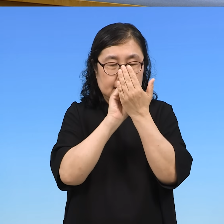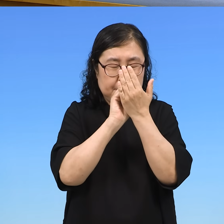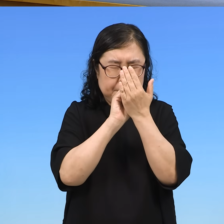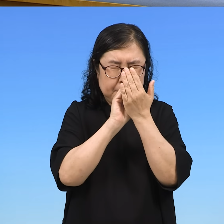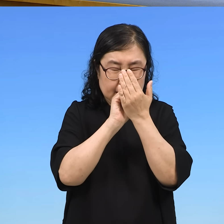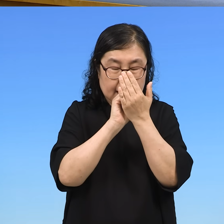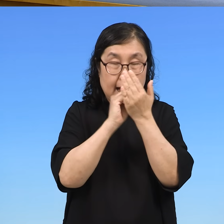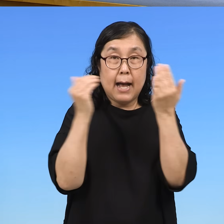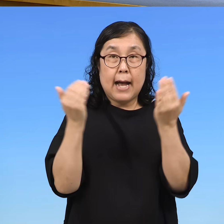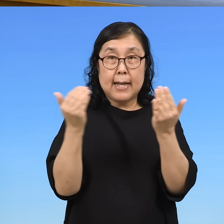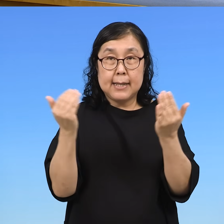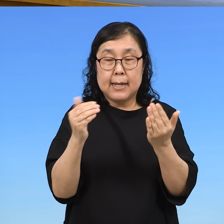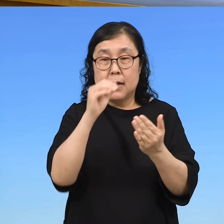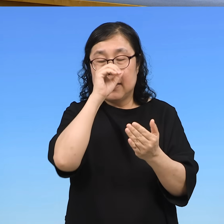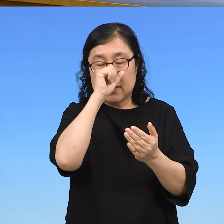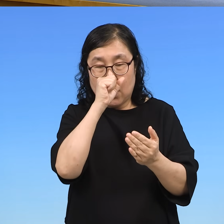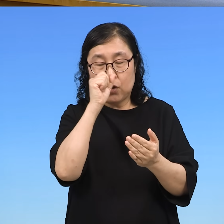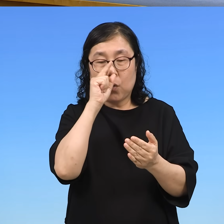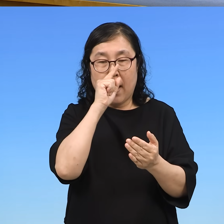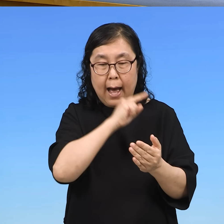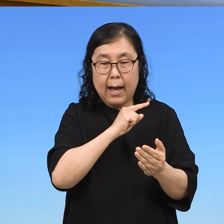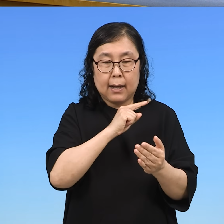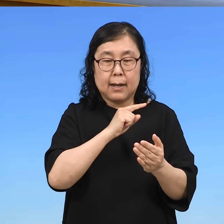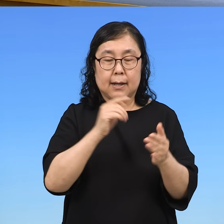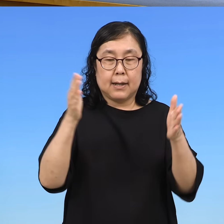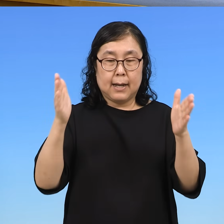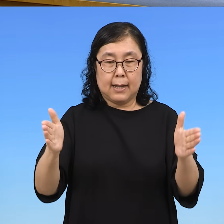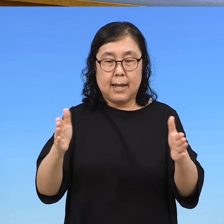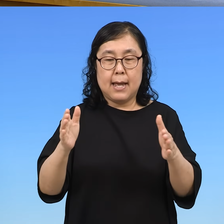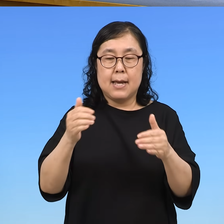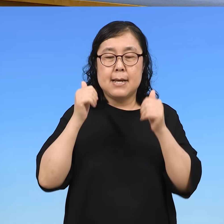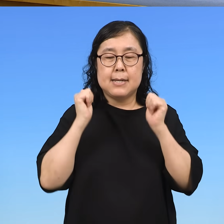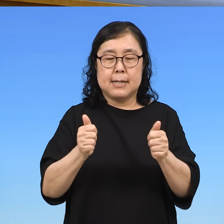일을 선악간에 심판하시리라.